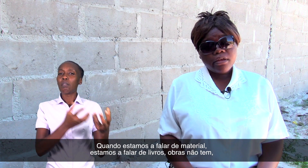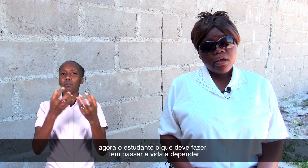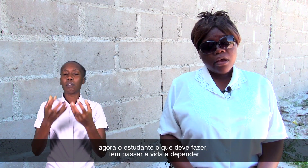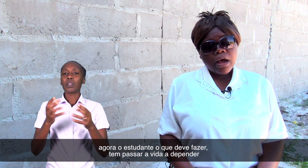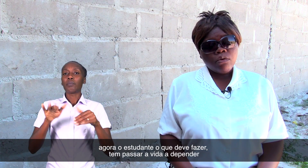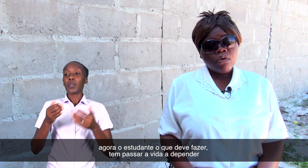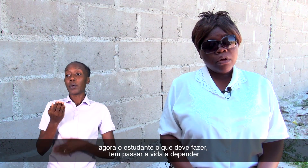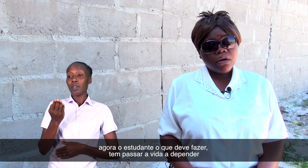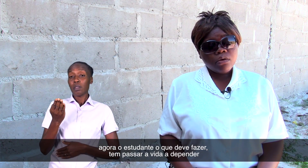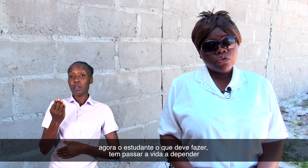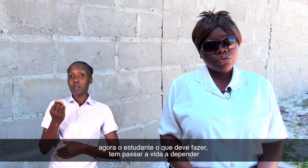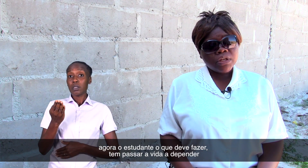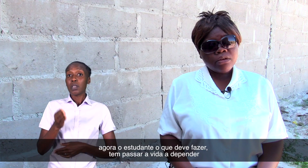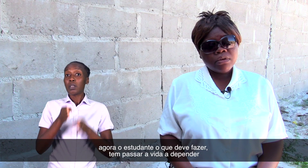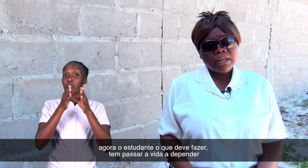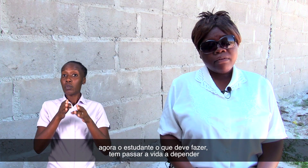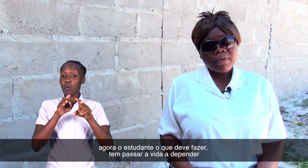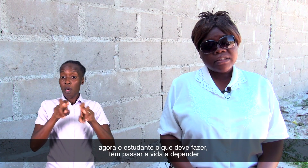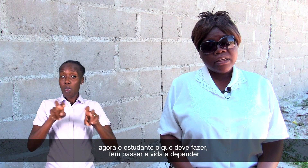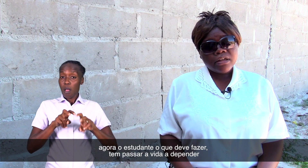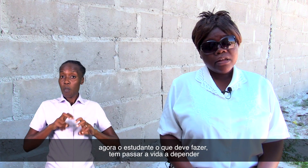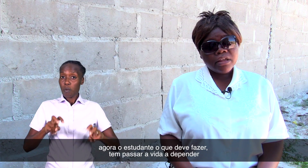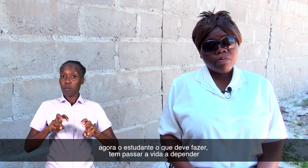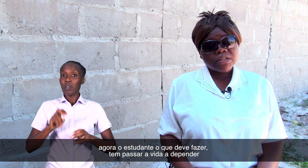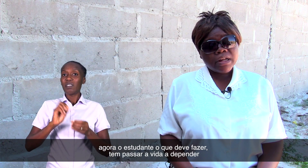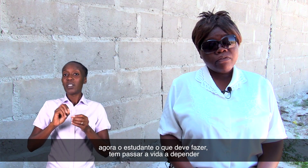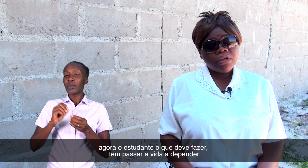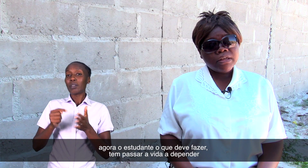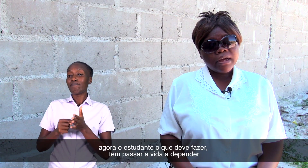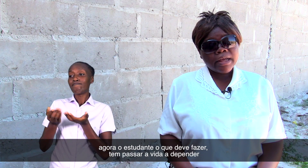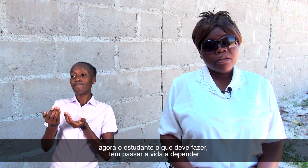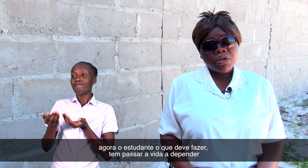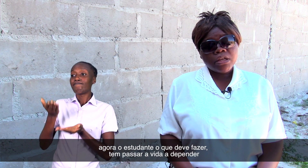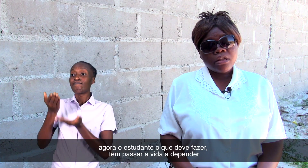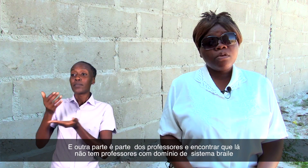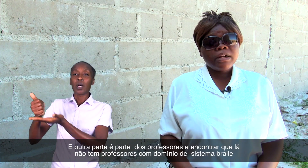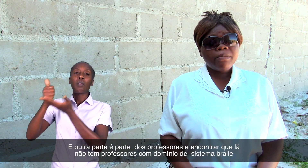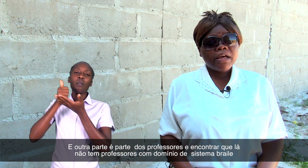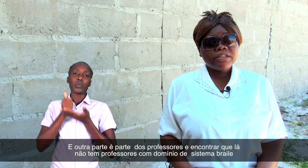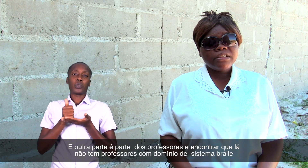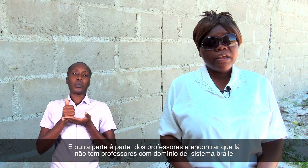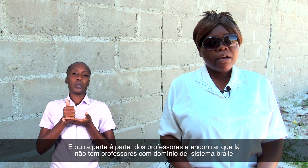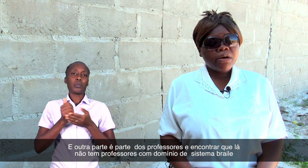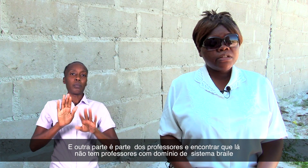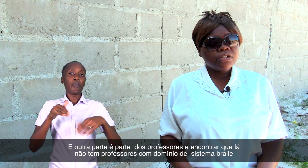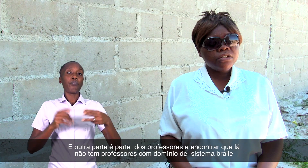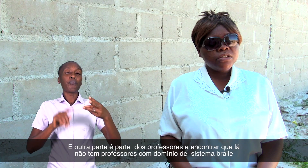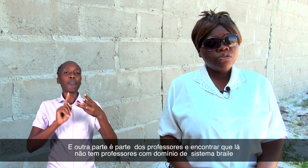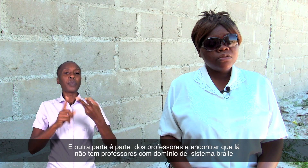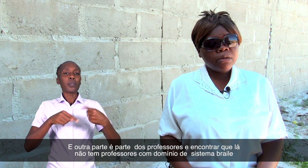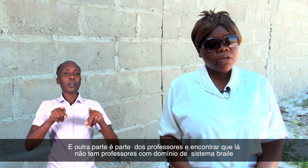tem. Agora, o estudante o que deve fazer? Tem que passar a vida a depender. Outra parte é a